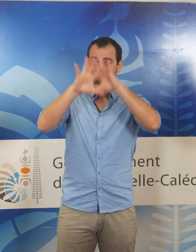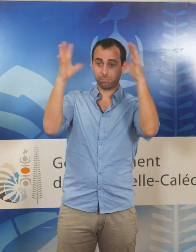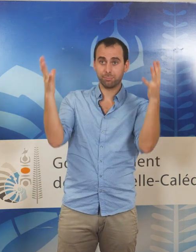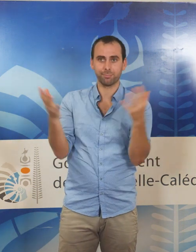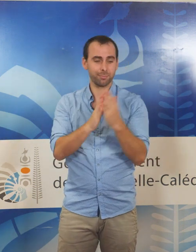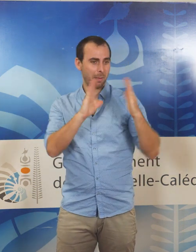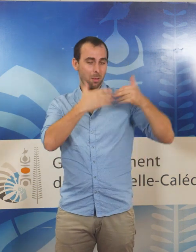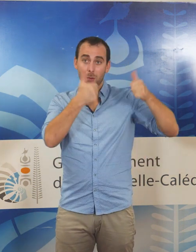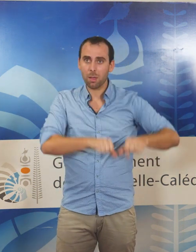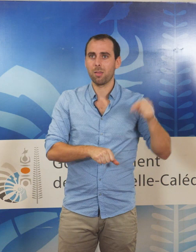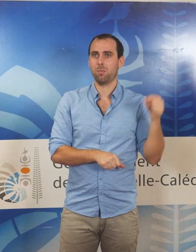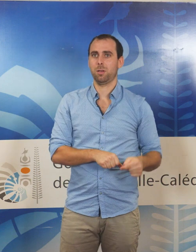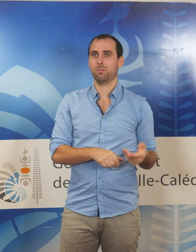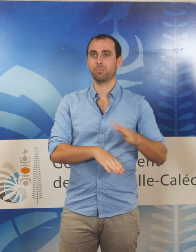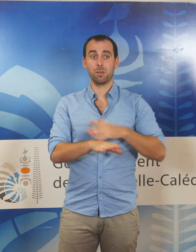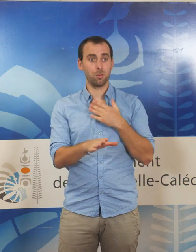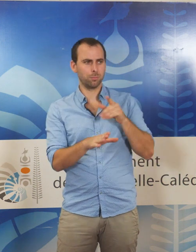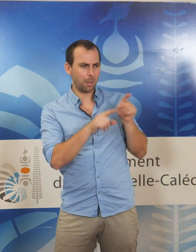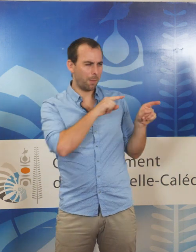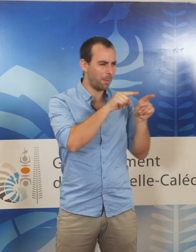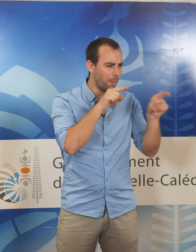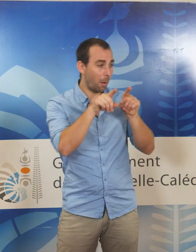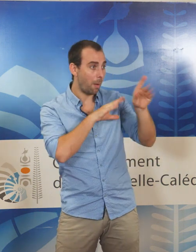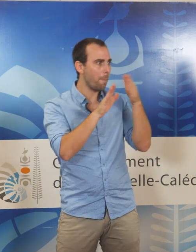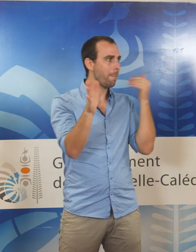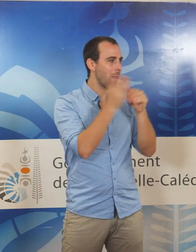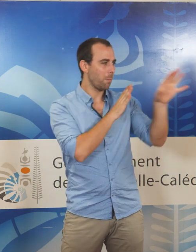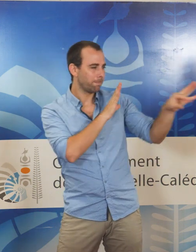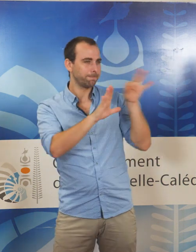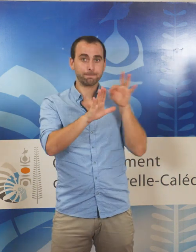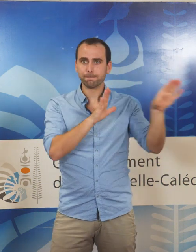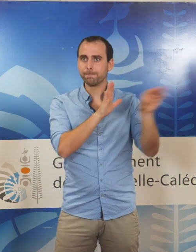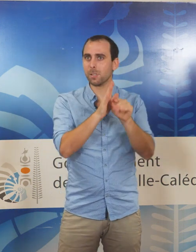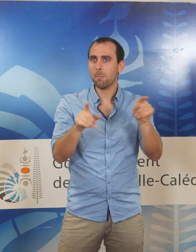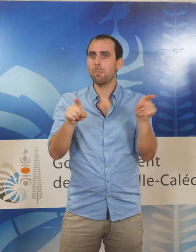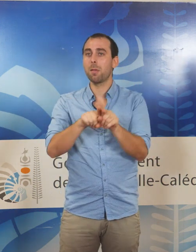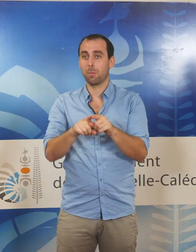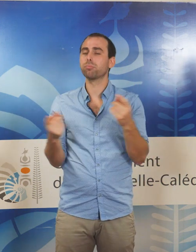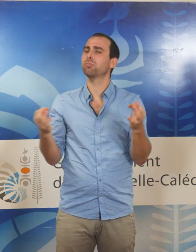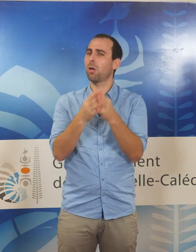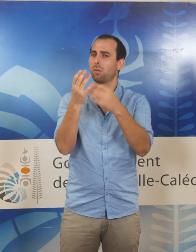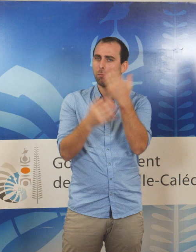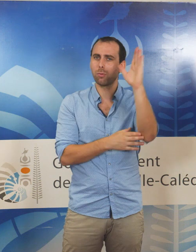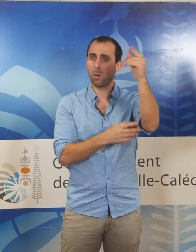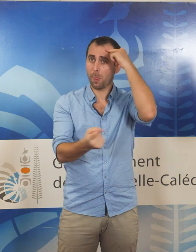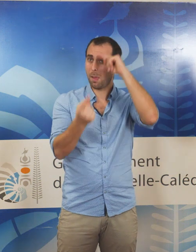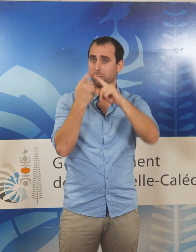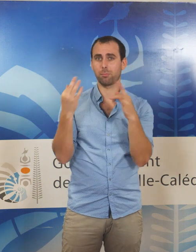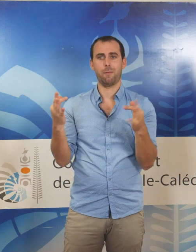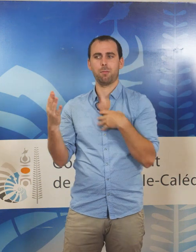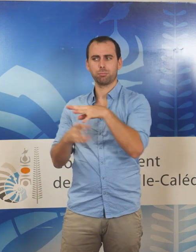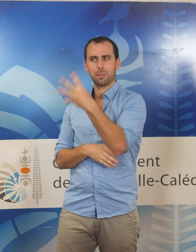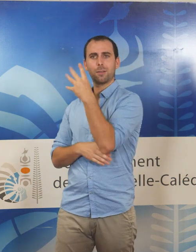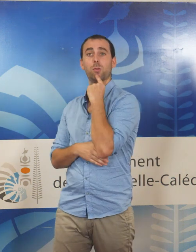réussi à prendre le meilleur de ce qui était fait ailleurs, parfois sur d'autres sujets où on a fait encore un peu plus qu'ailleurs avec la